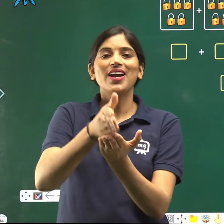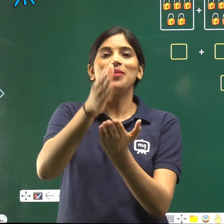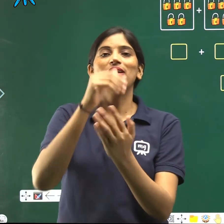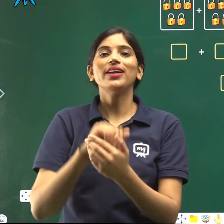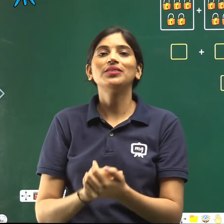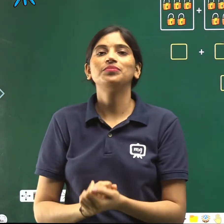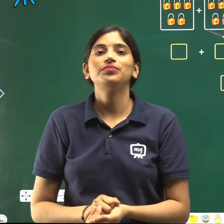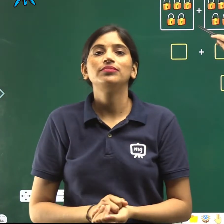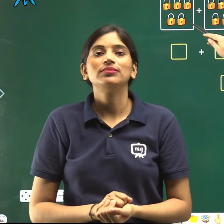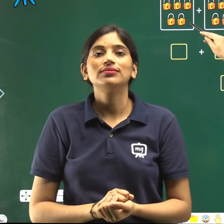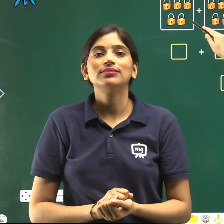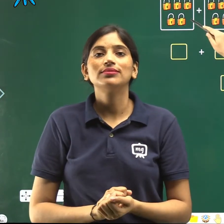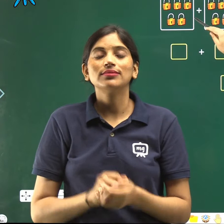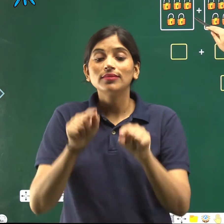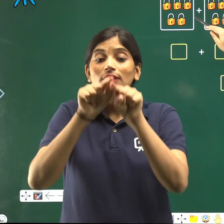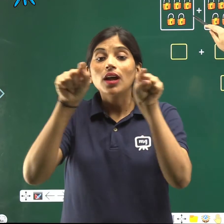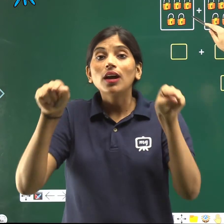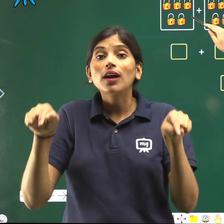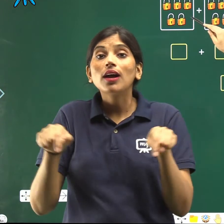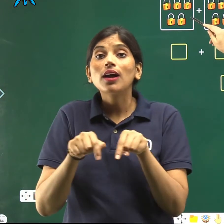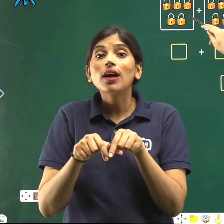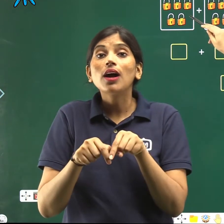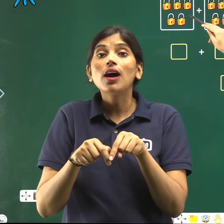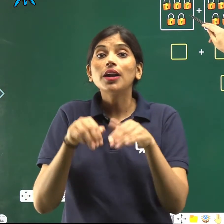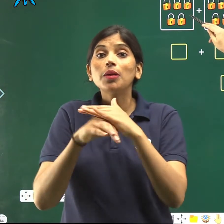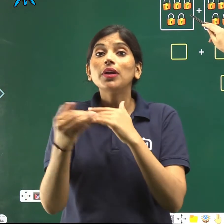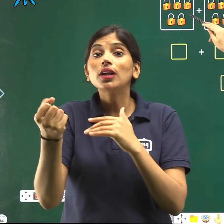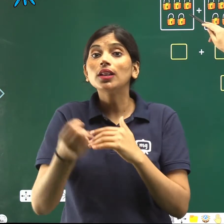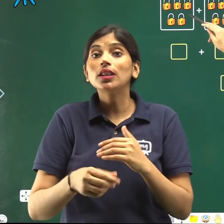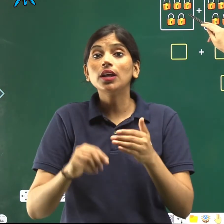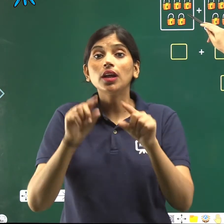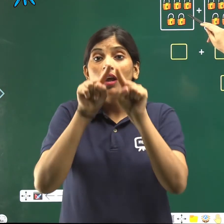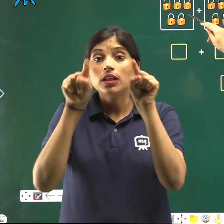बढ़ें। ये खाने में कितने ताले हैं?